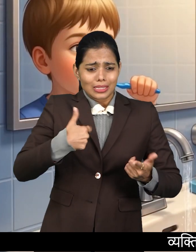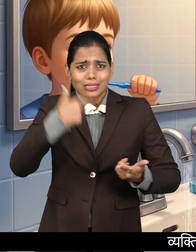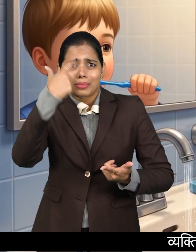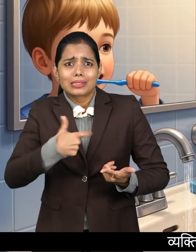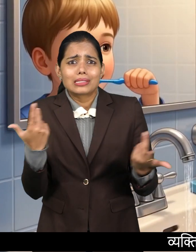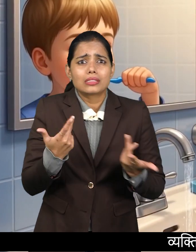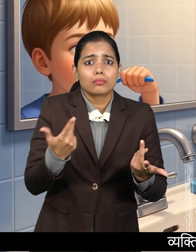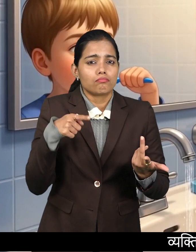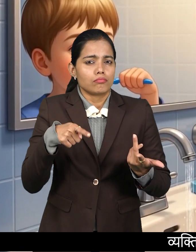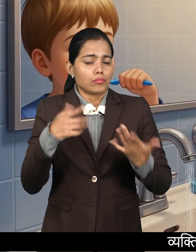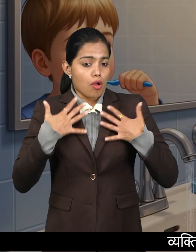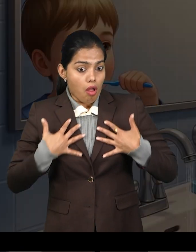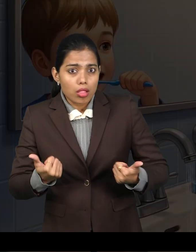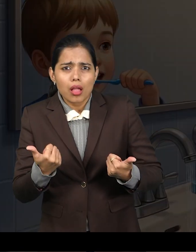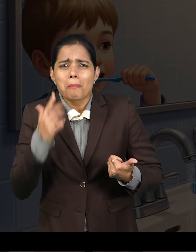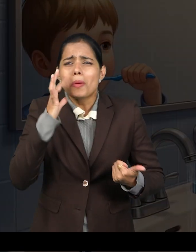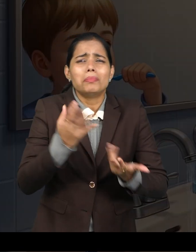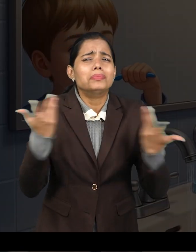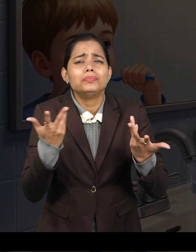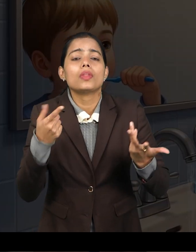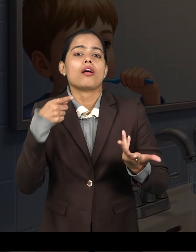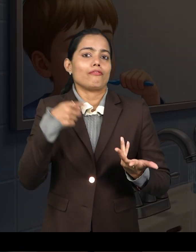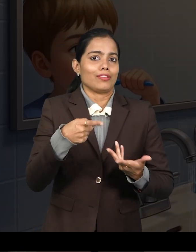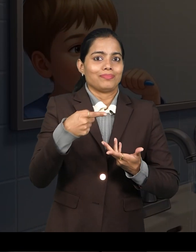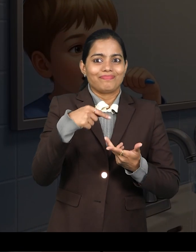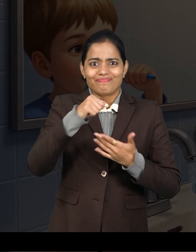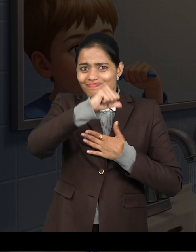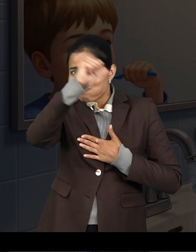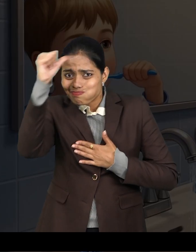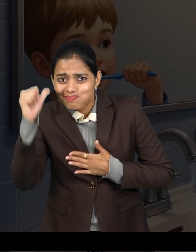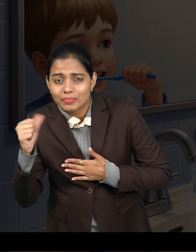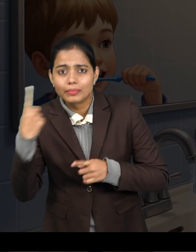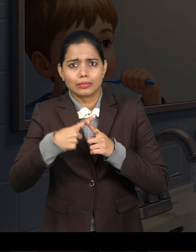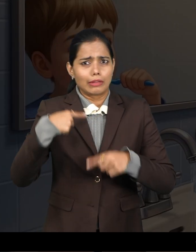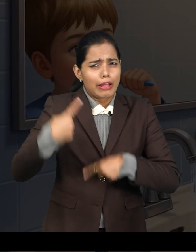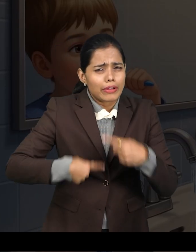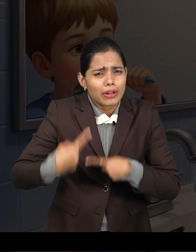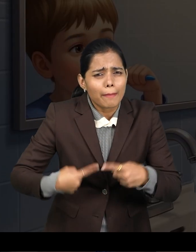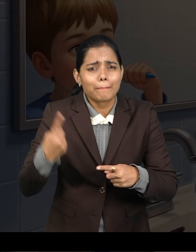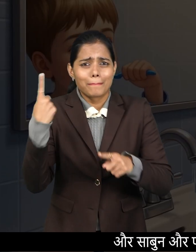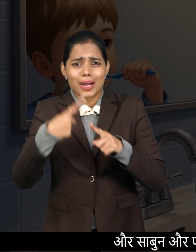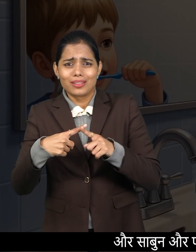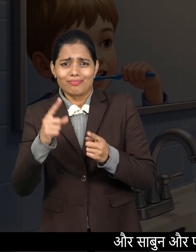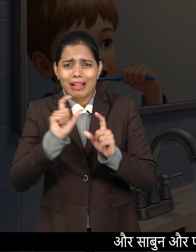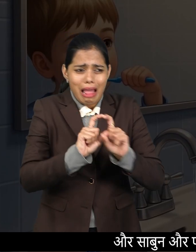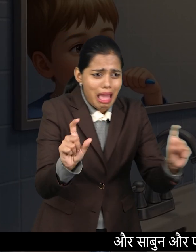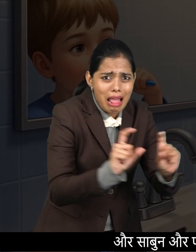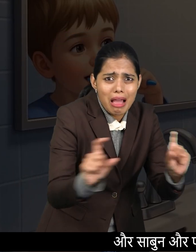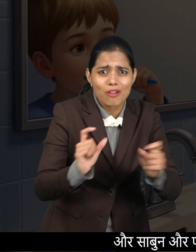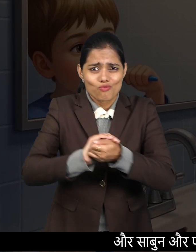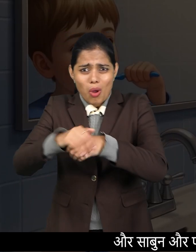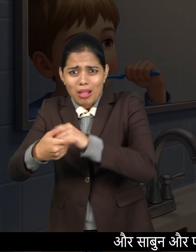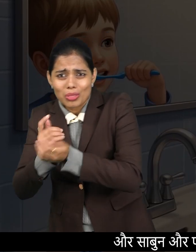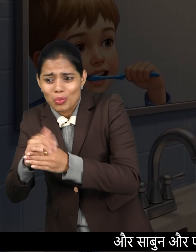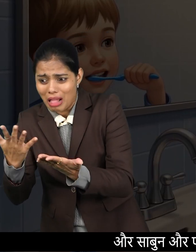व्यक्तिगत स्वच्छता बहुत आवश्यक है, जिसमें रोज स्नान करना, आसपास को साफ रखना और साबुन और पानी